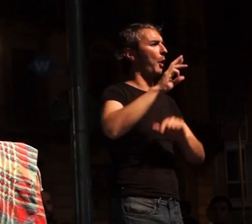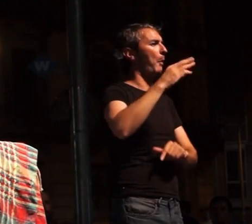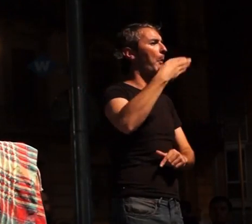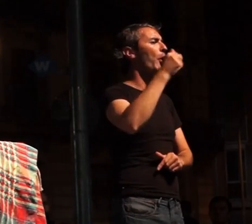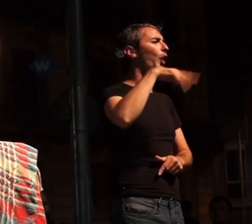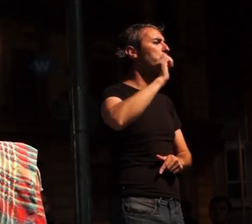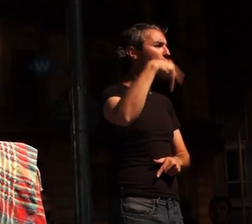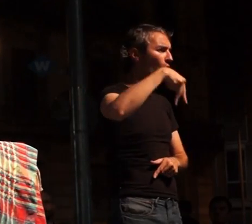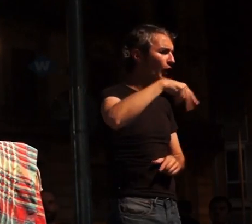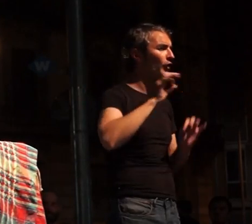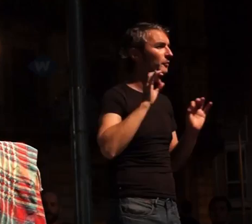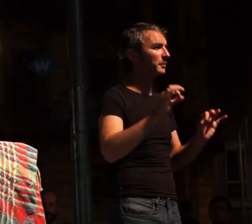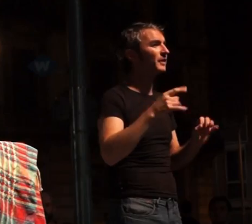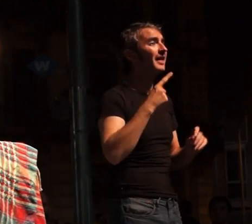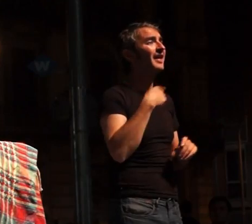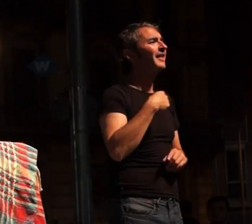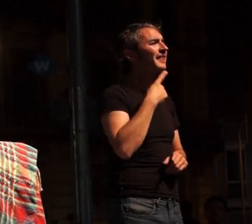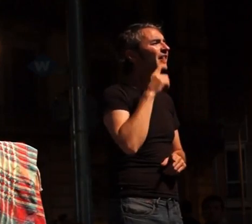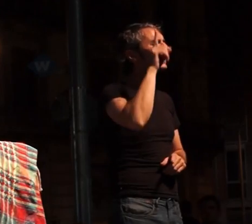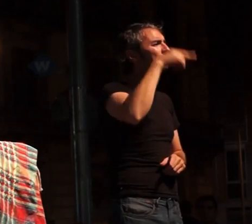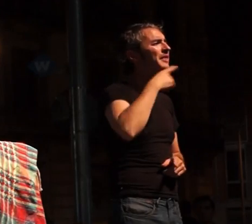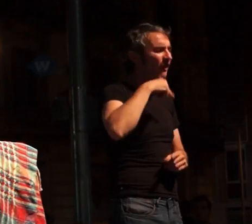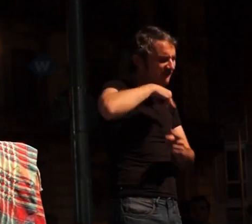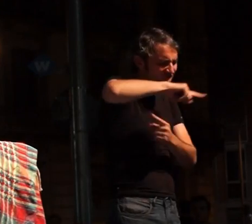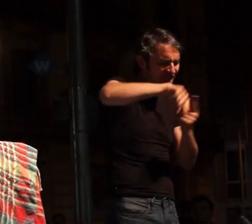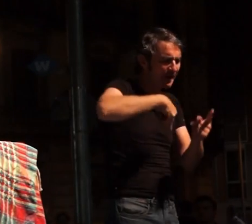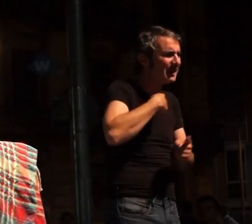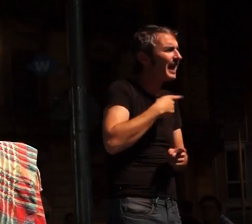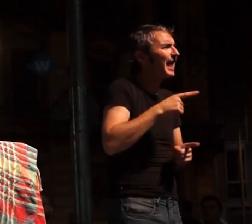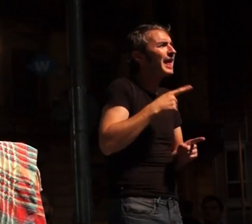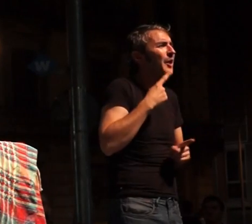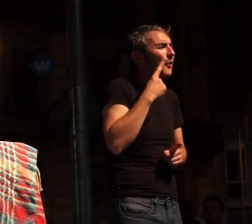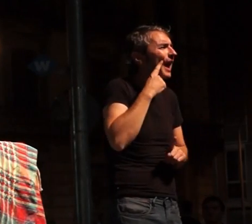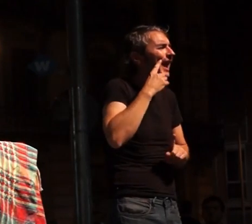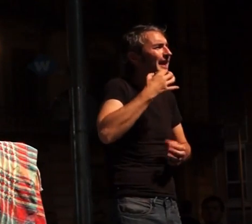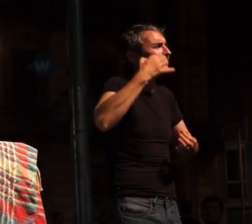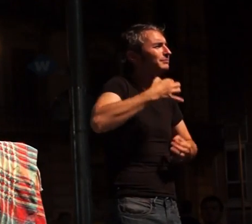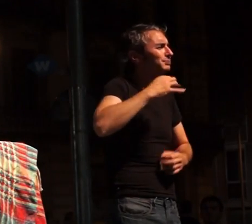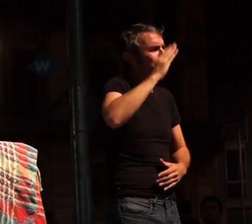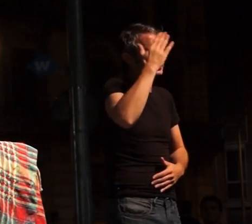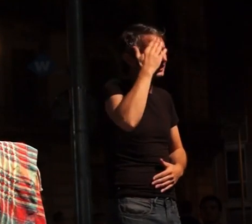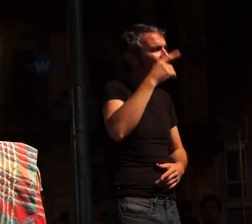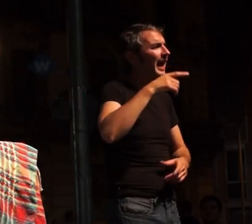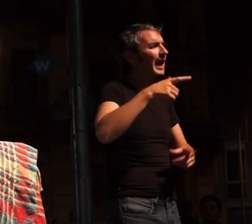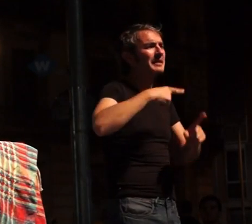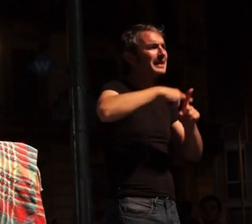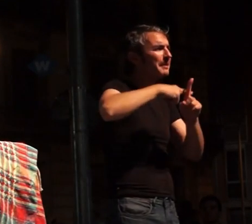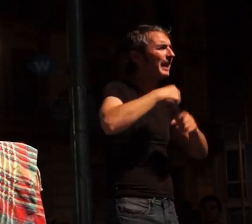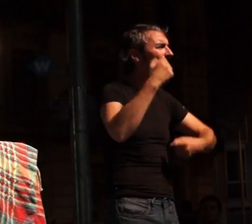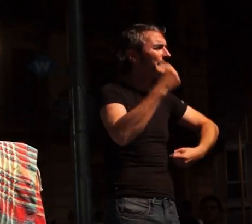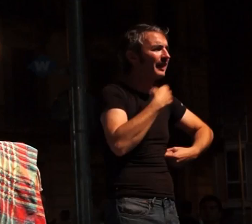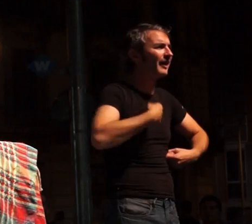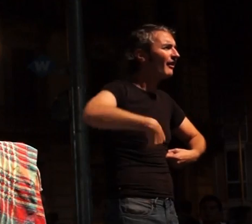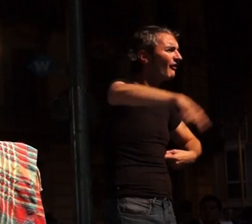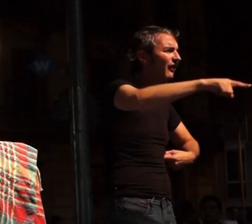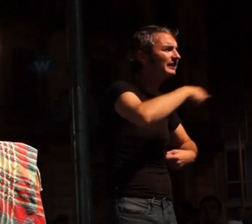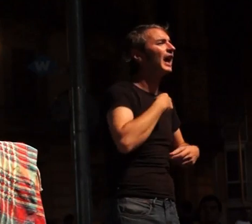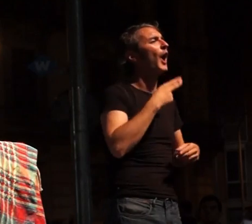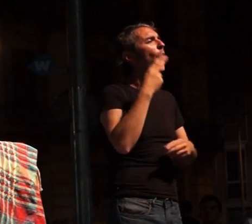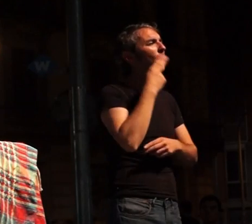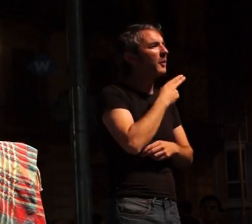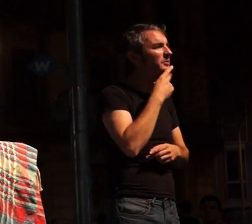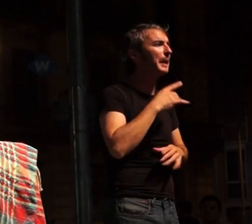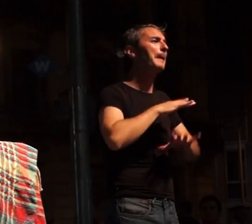propietat privada és sagrada, igual que la família i el lliure mercat. La classe treballadora s'ha de comprometre a la